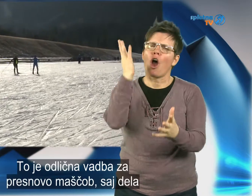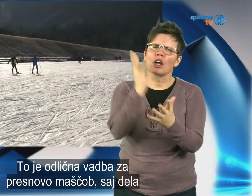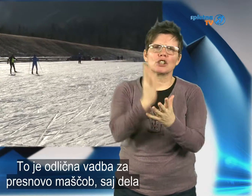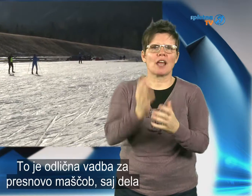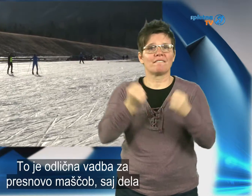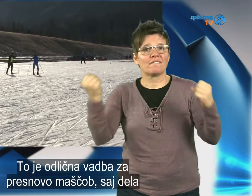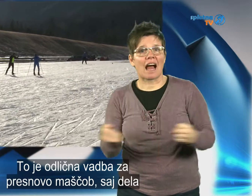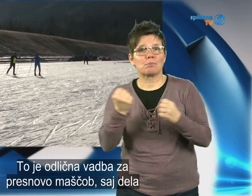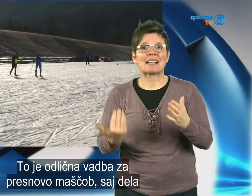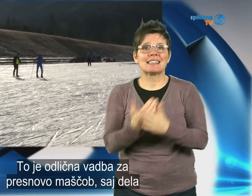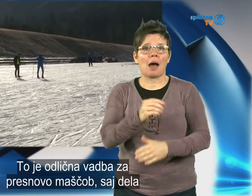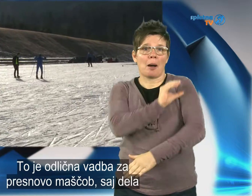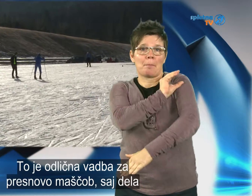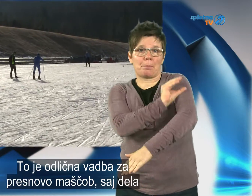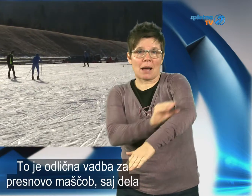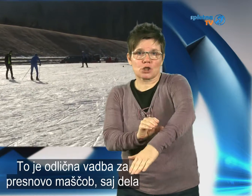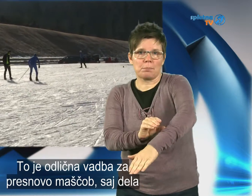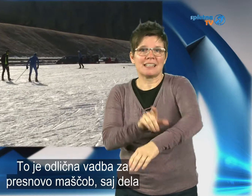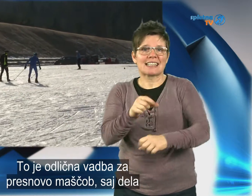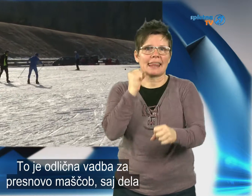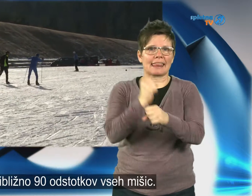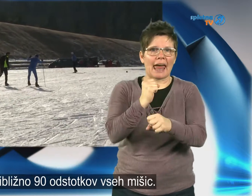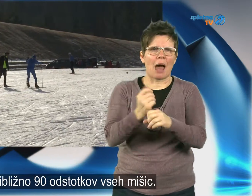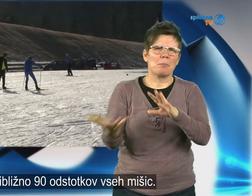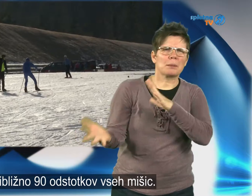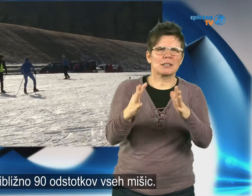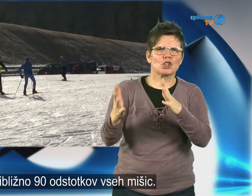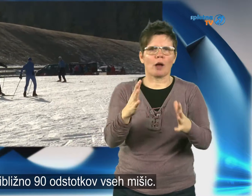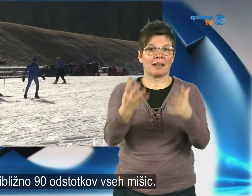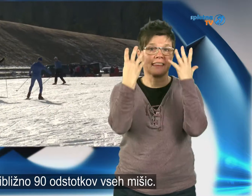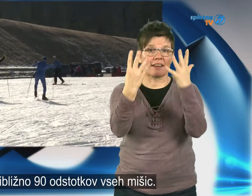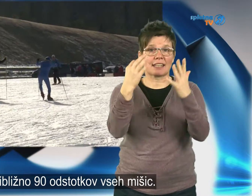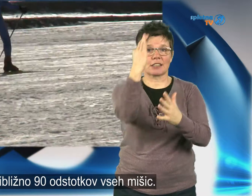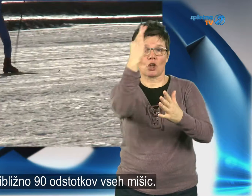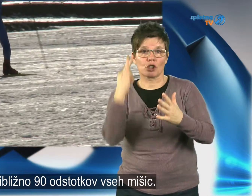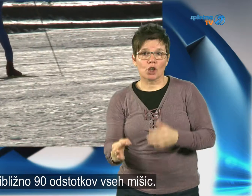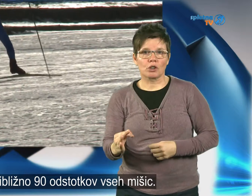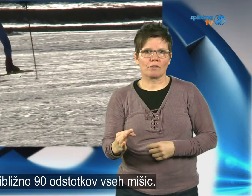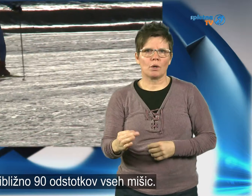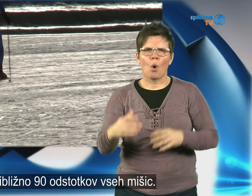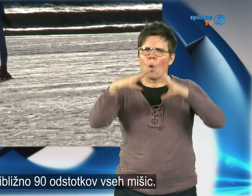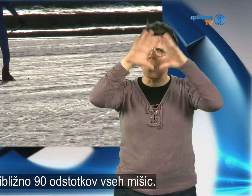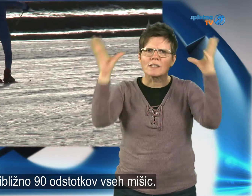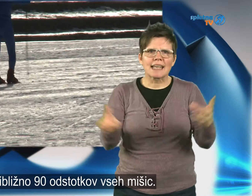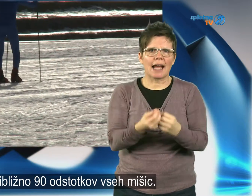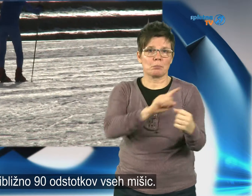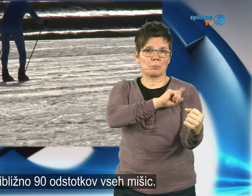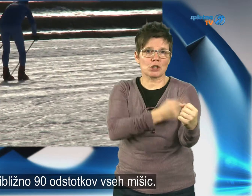To je odlična vadba za presnovo maščob, saj dela približno 90% vseh mišic.